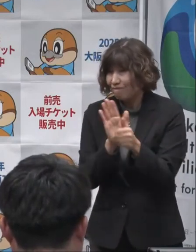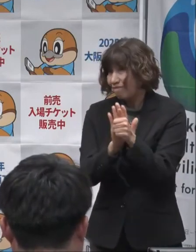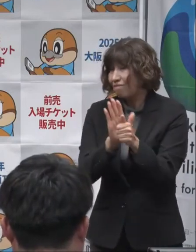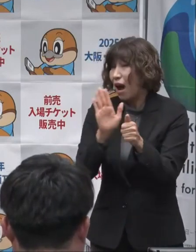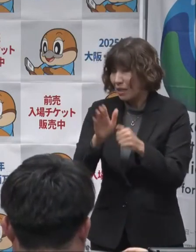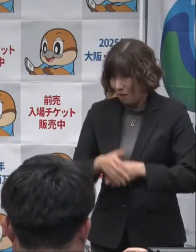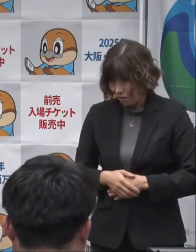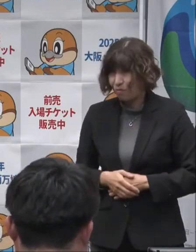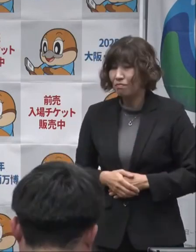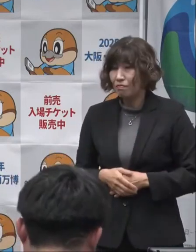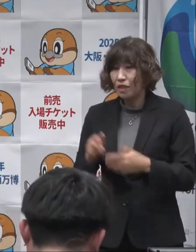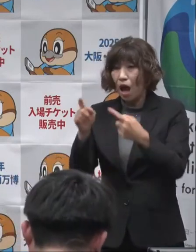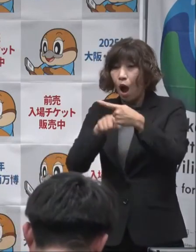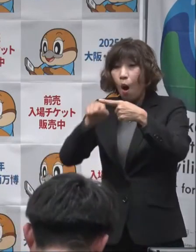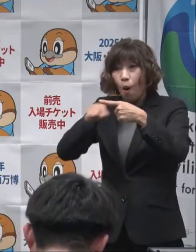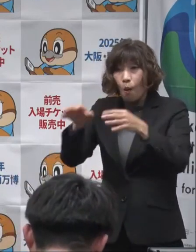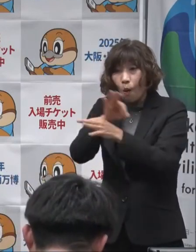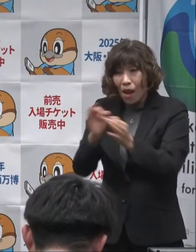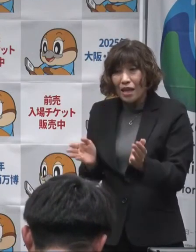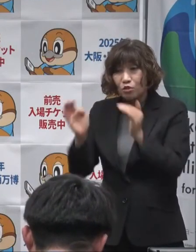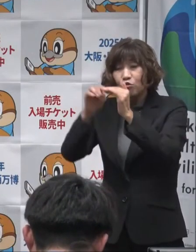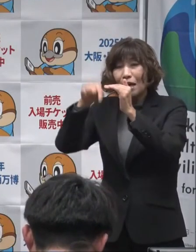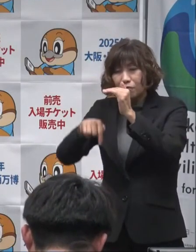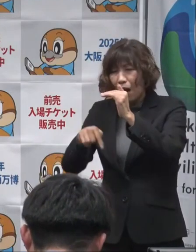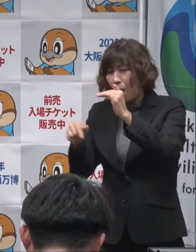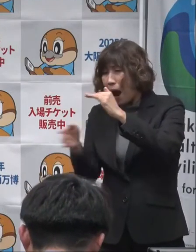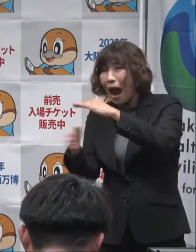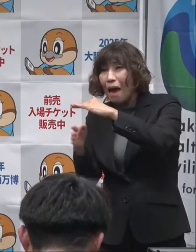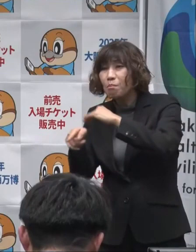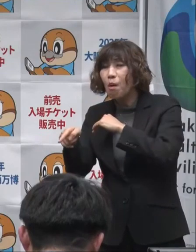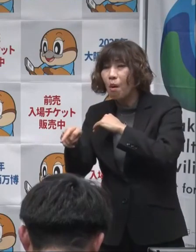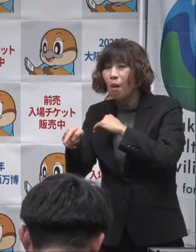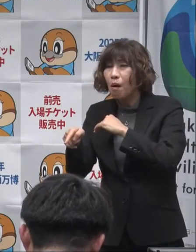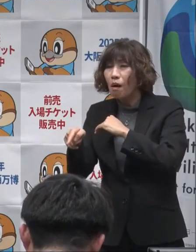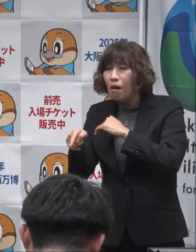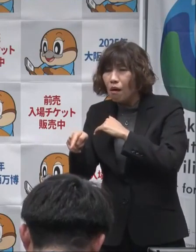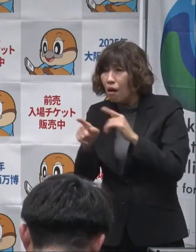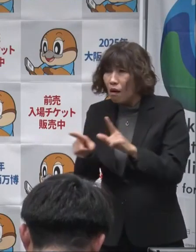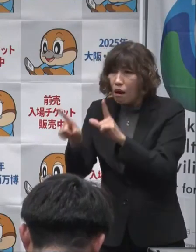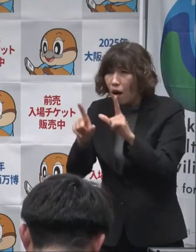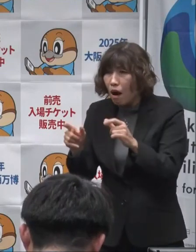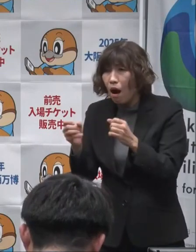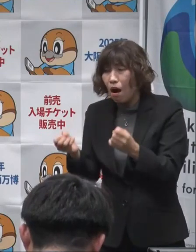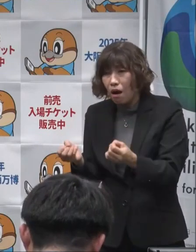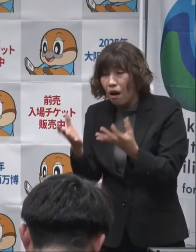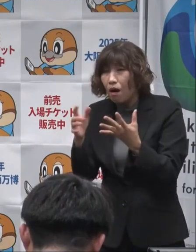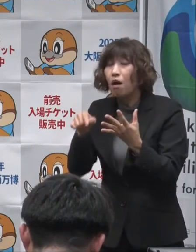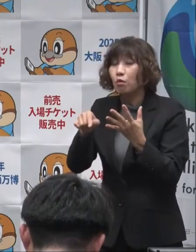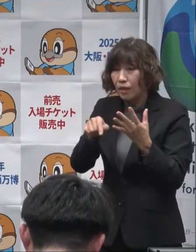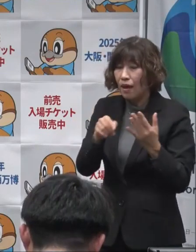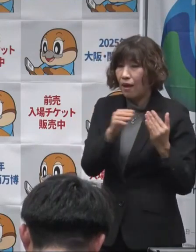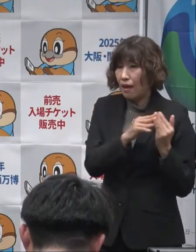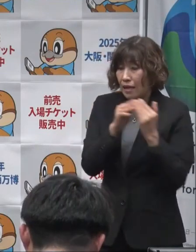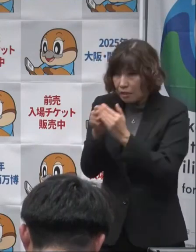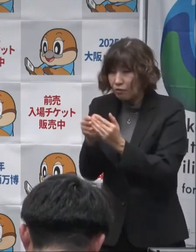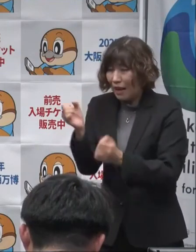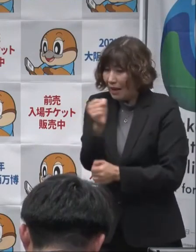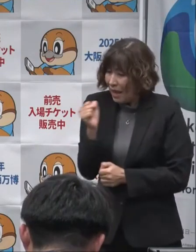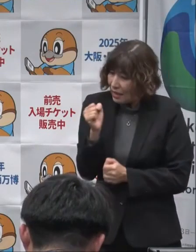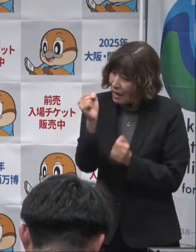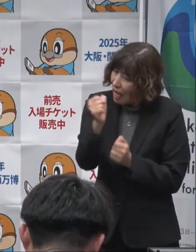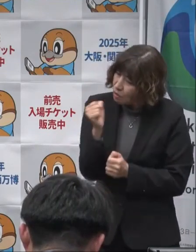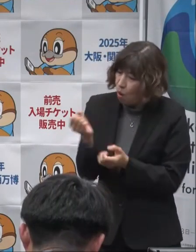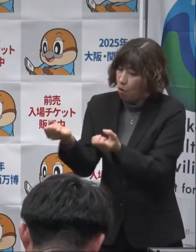営住宅であればなかなかそこからというのは難しいと思いますので、生活に必要なこの備品と家電なんか